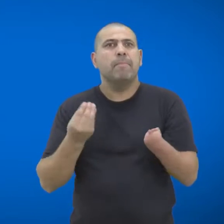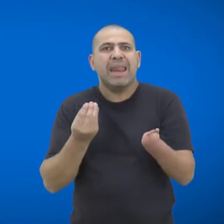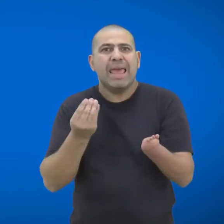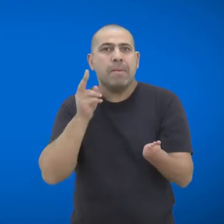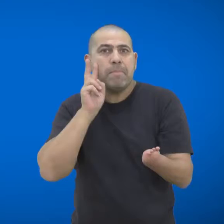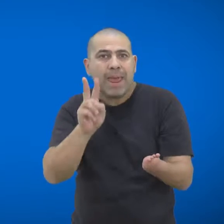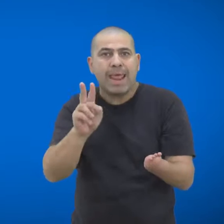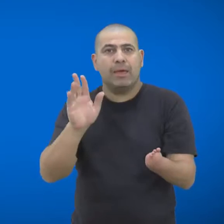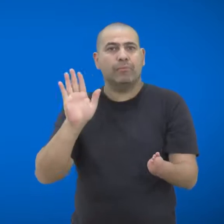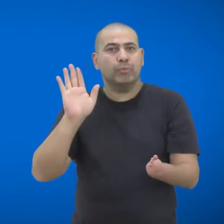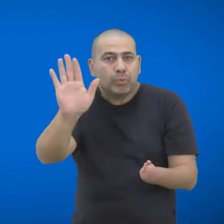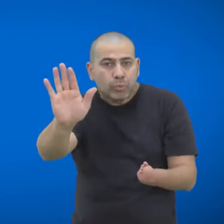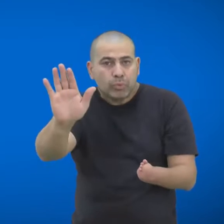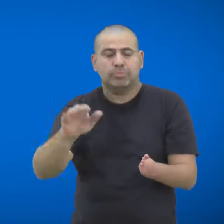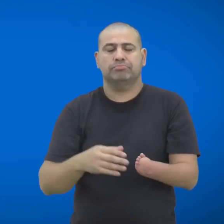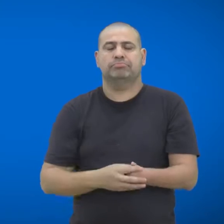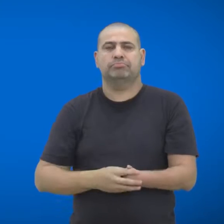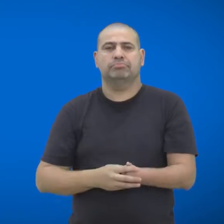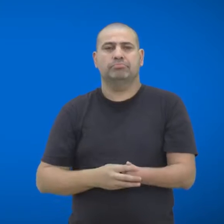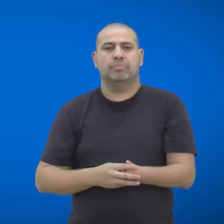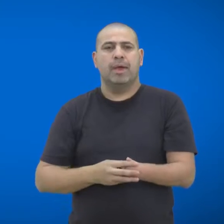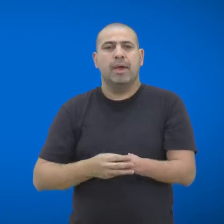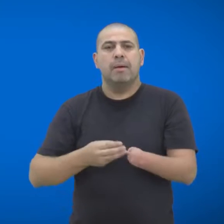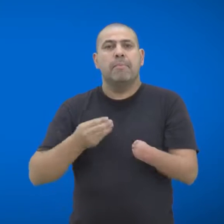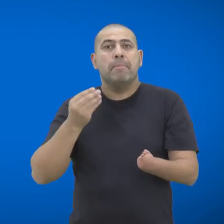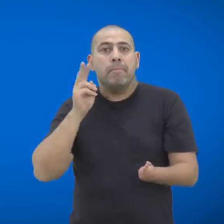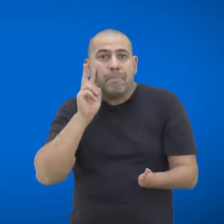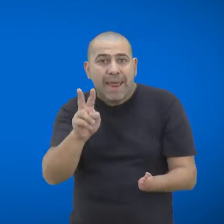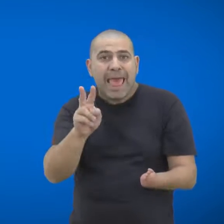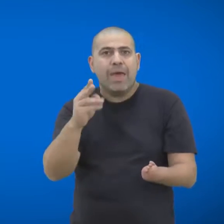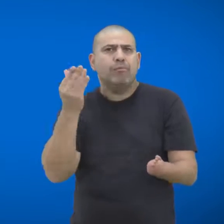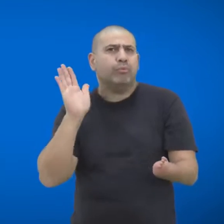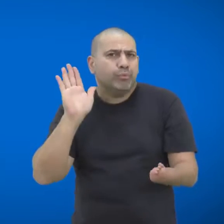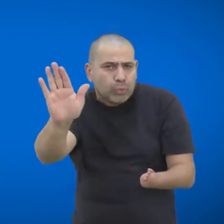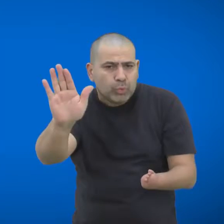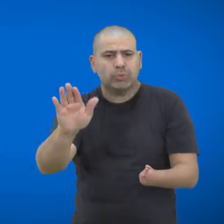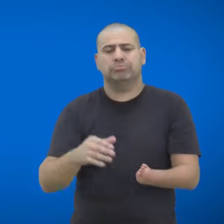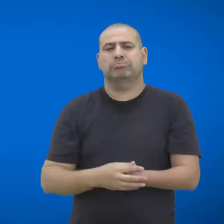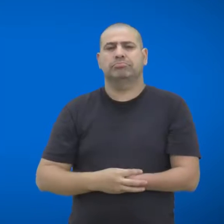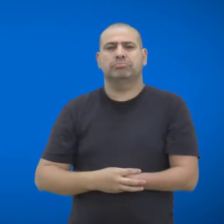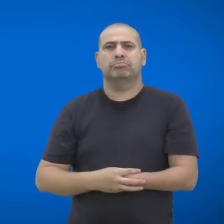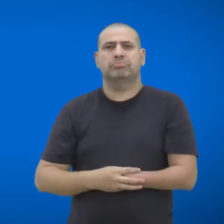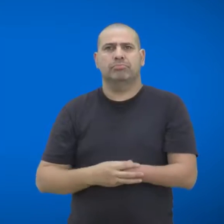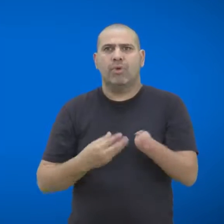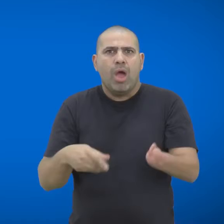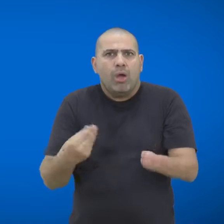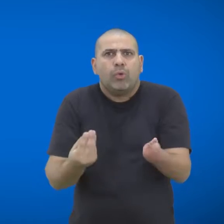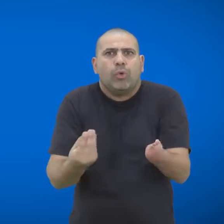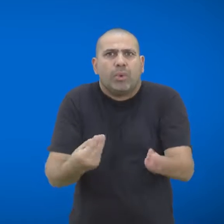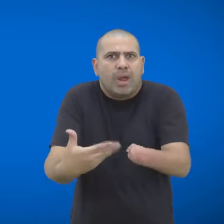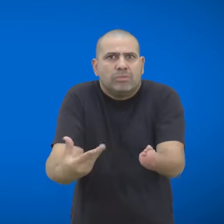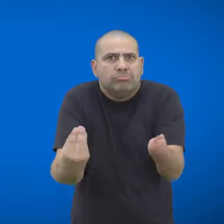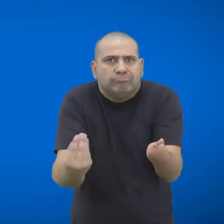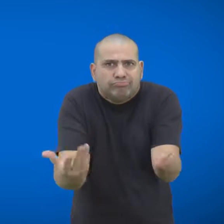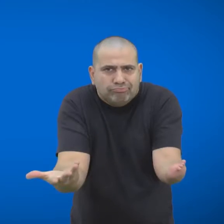para mirar a futuro mirar a futuro cómo lo